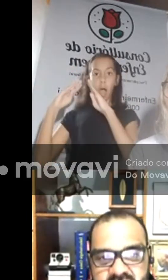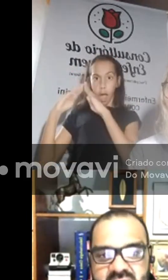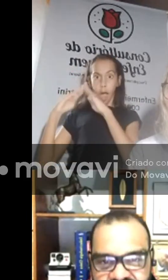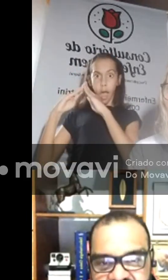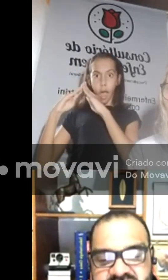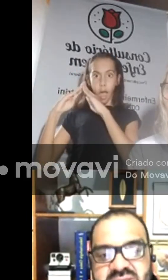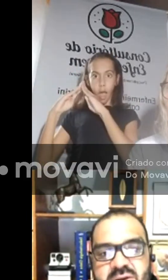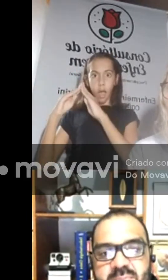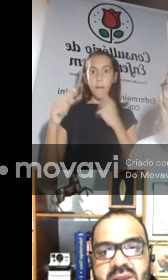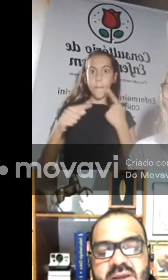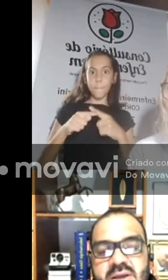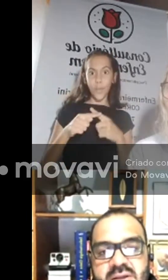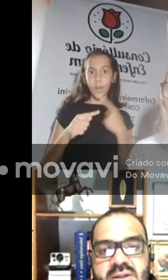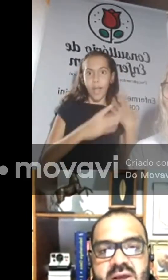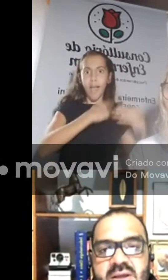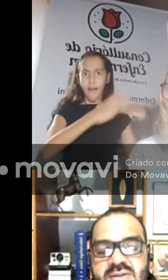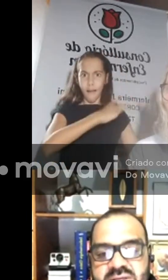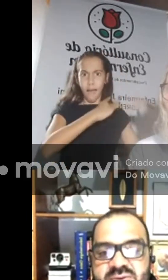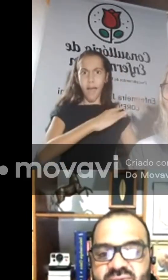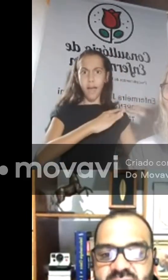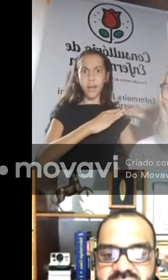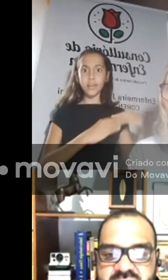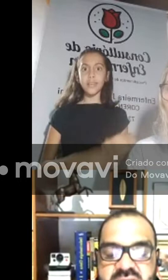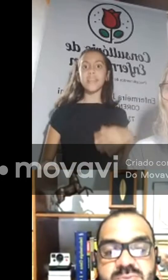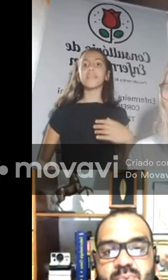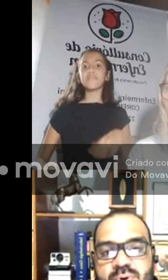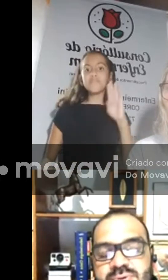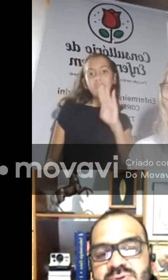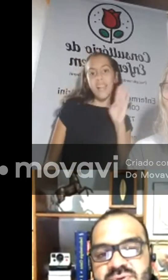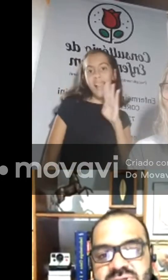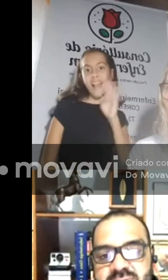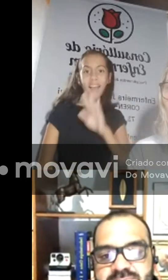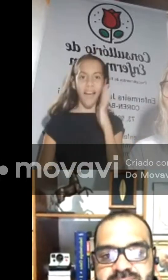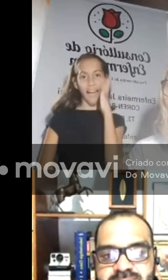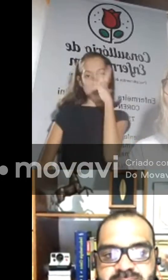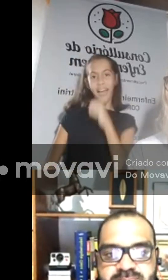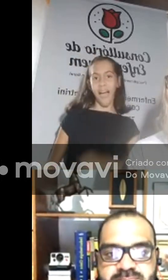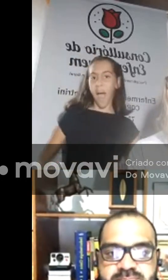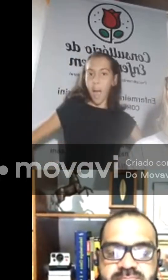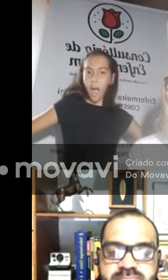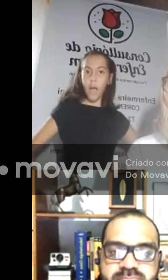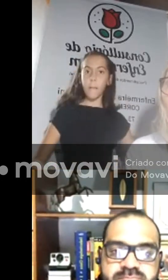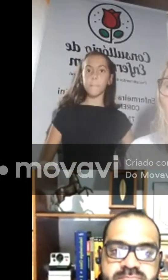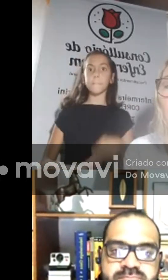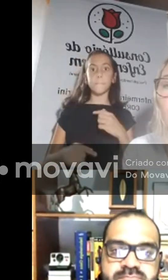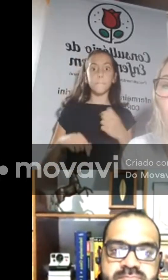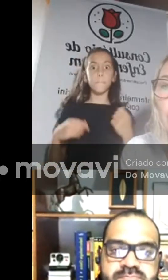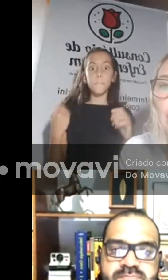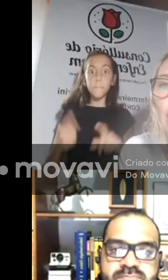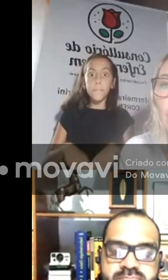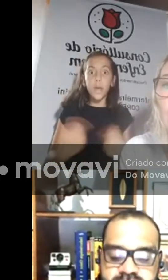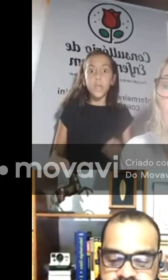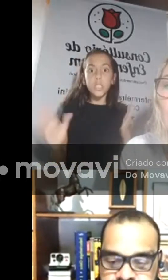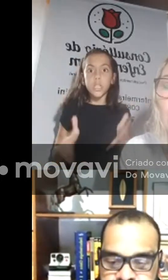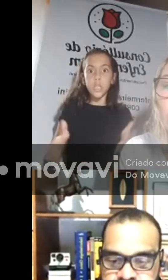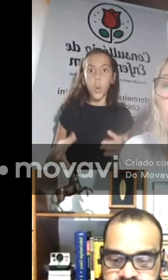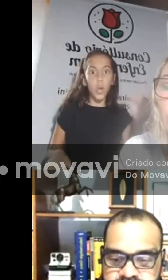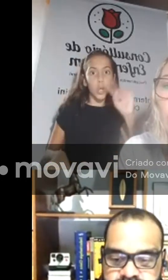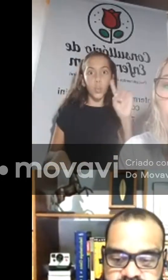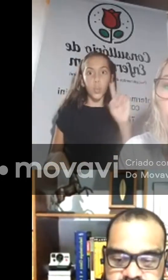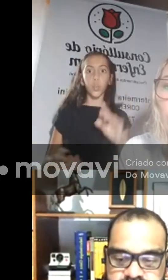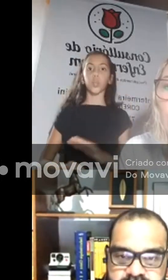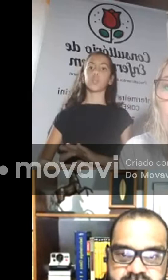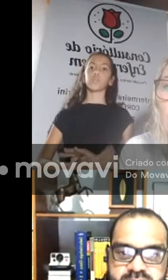e relevância também, né, nesse ponto de vista. Teve um comentário aqui,